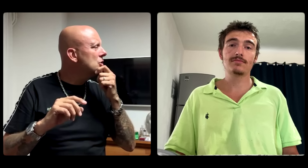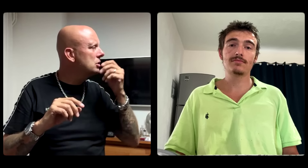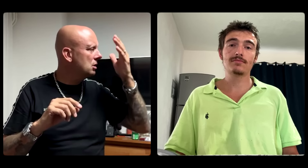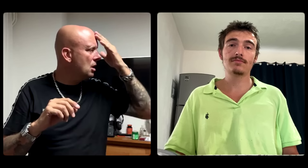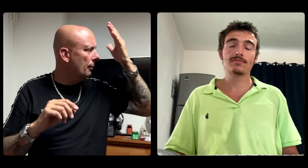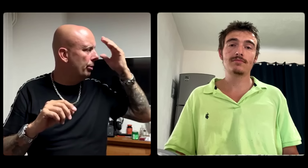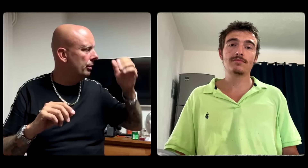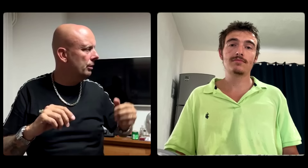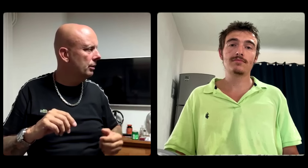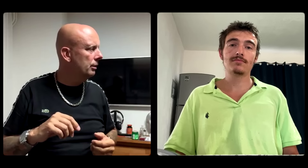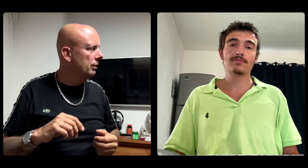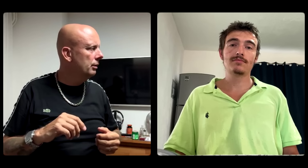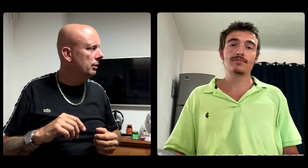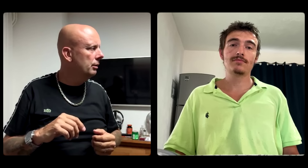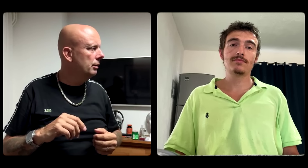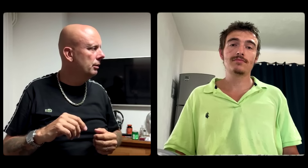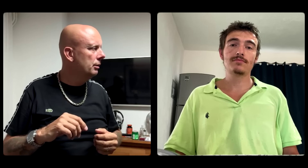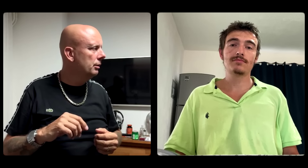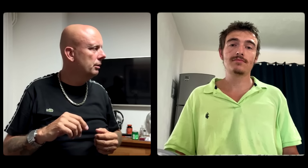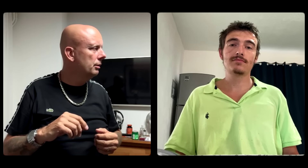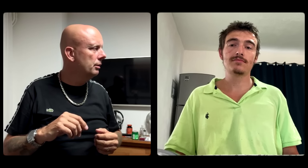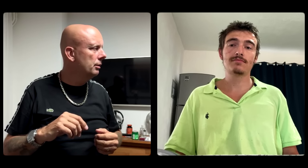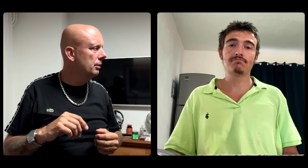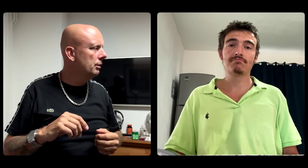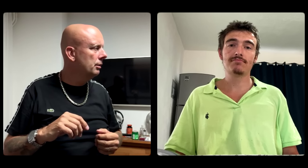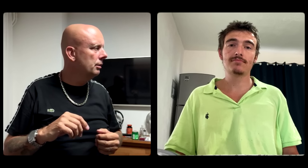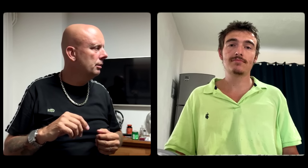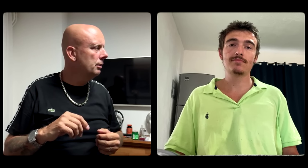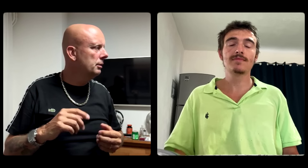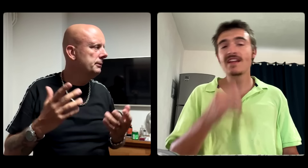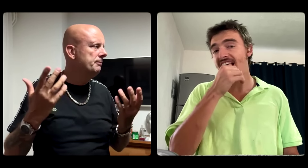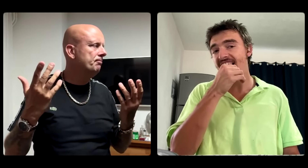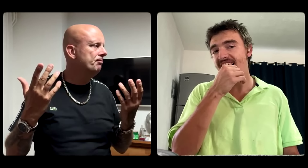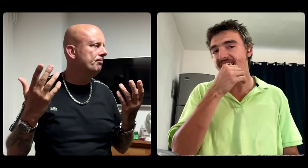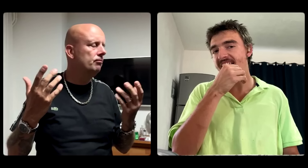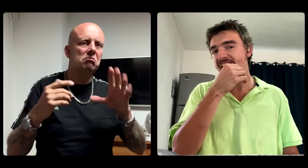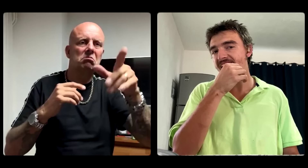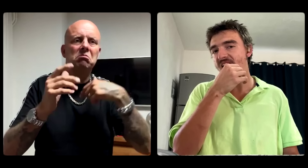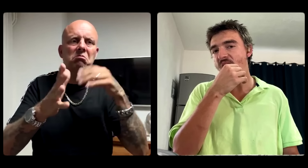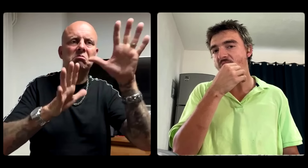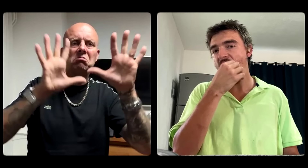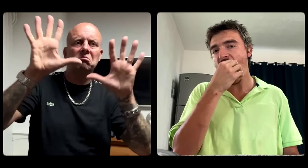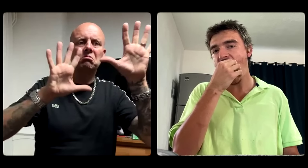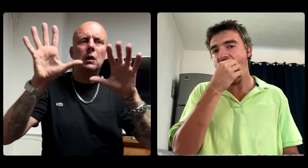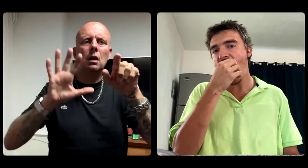En is knap. En knap, ander woord, je moet een ander woord bedenken.